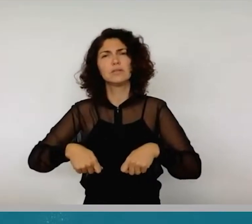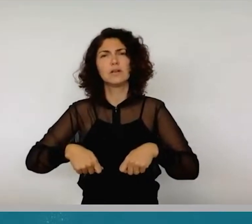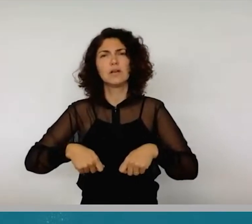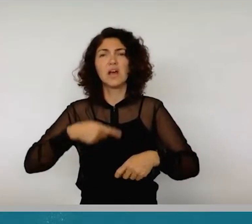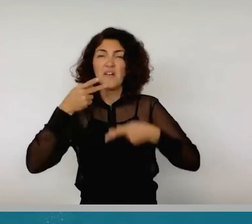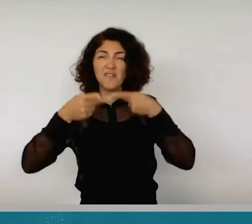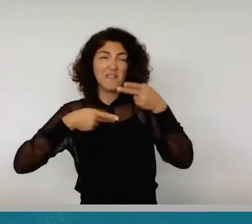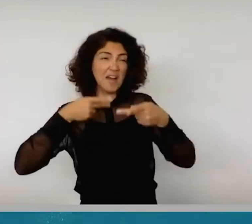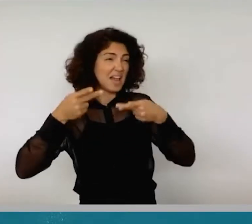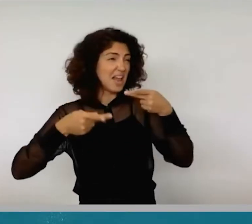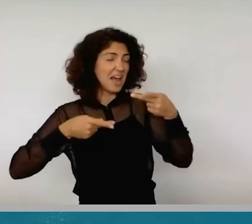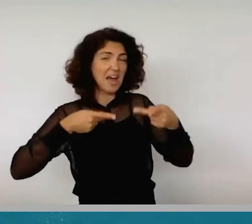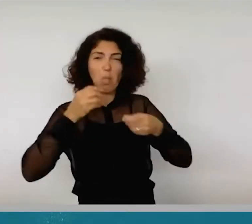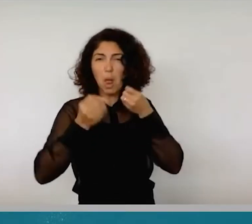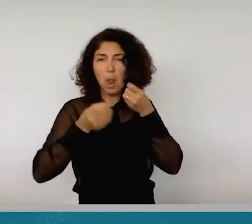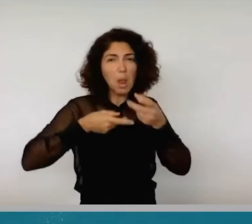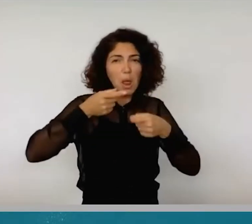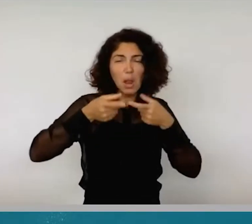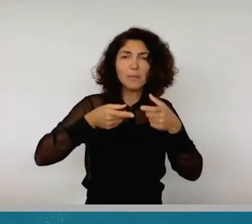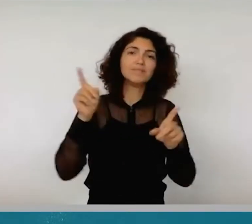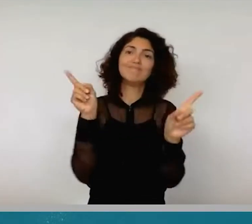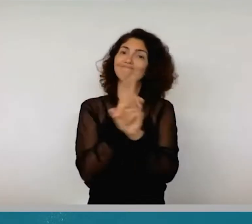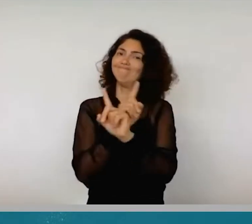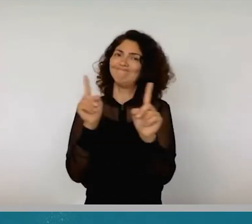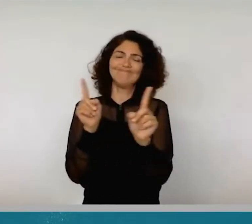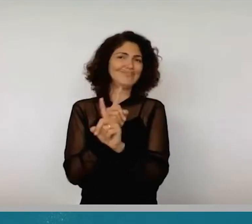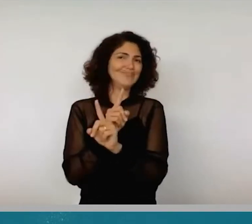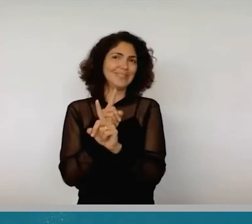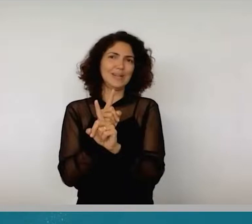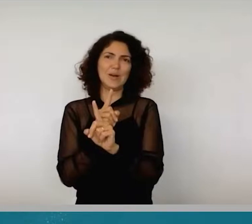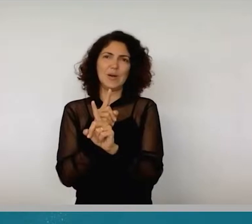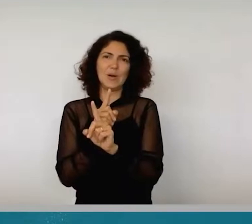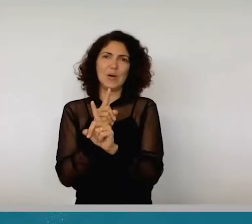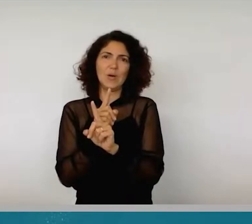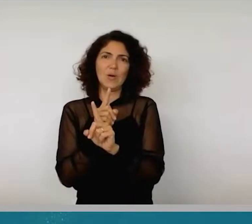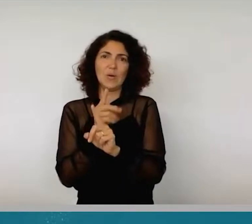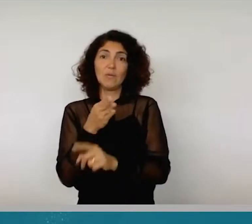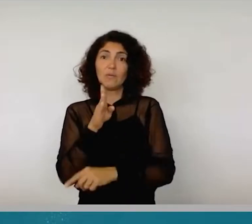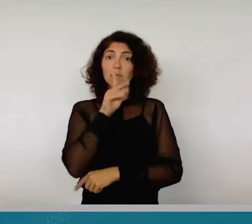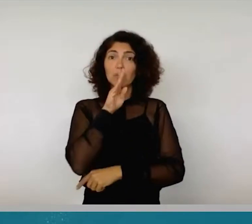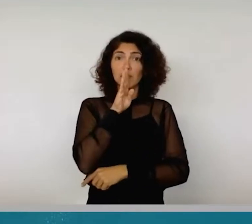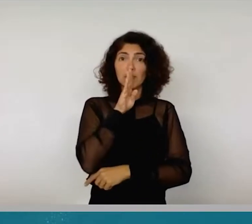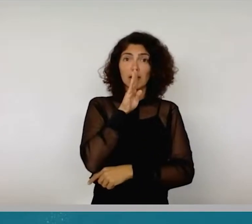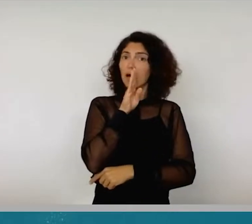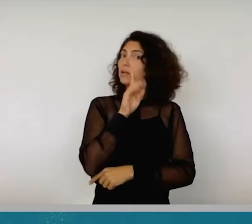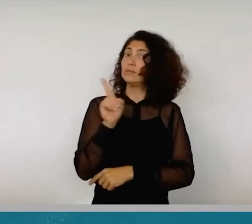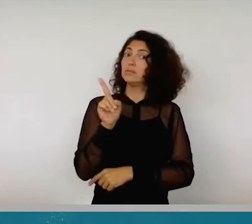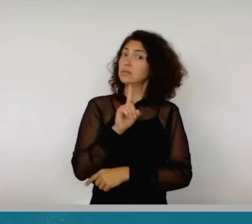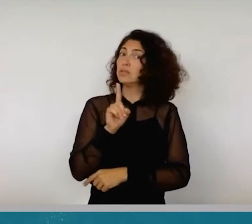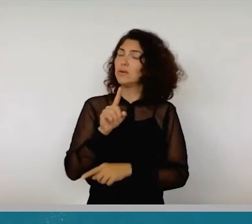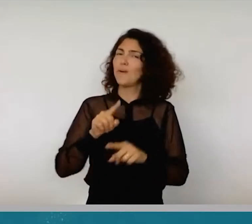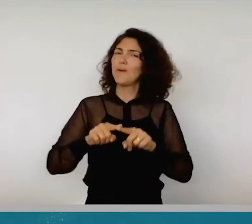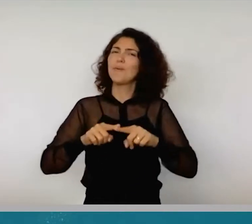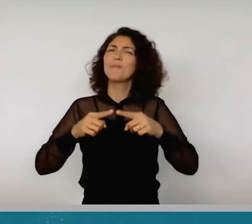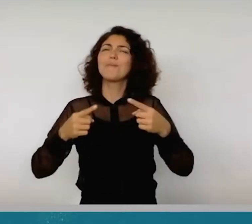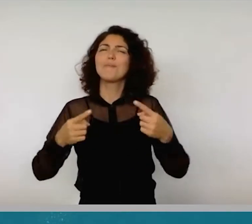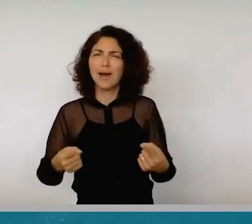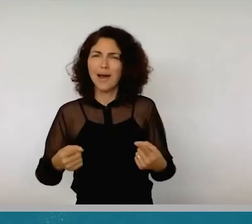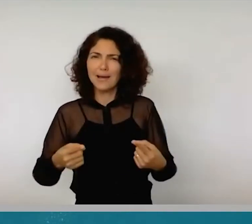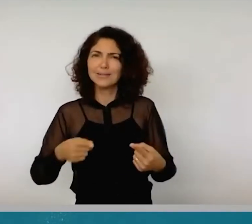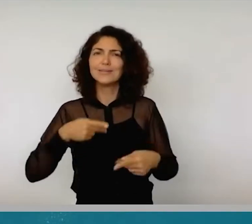demais, nem falar de menos, nem falar meias verdades, nem falar sofismas, muito menos